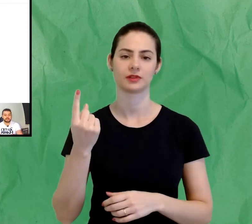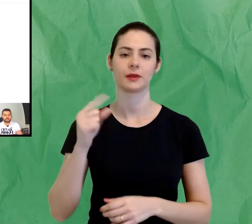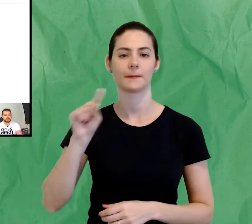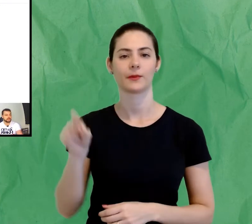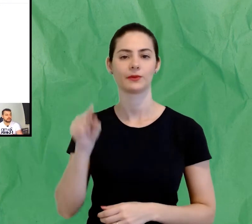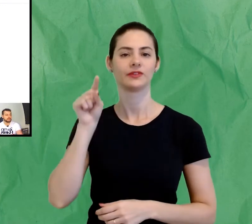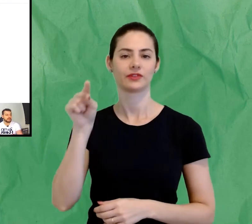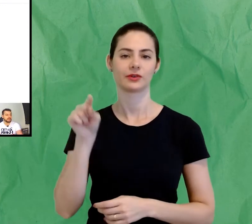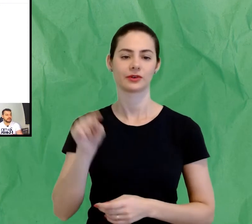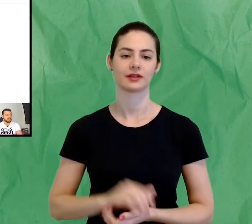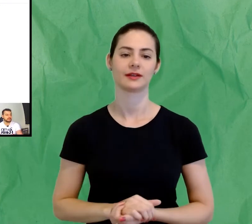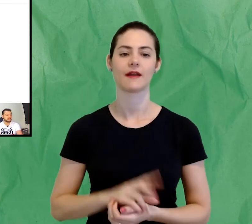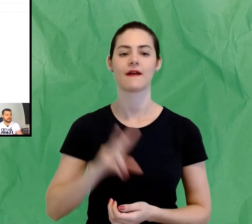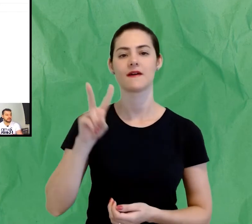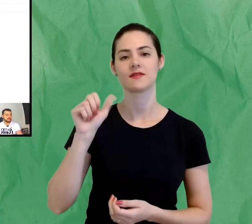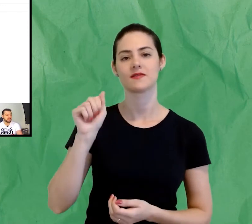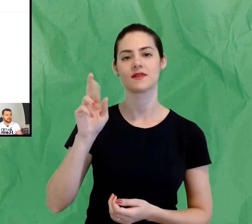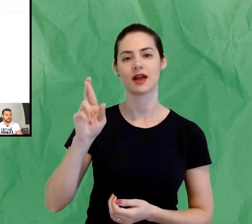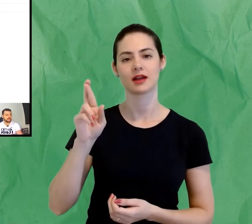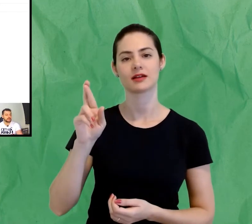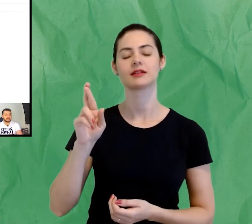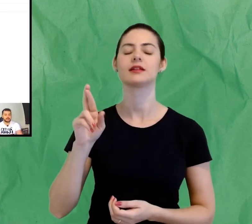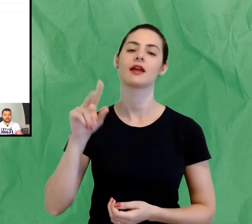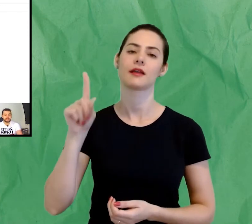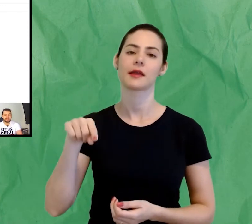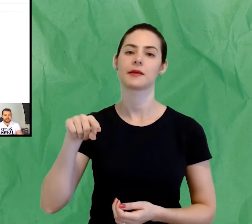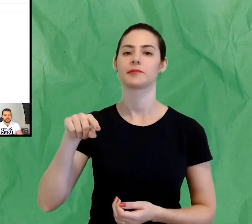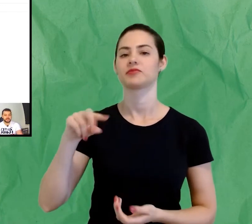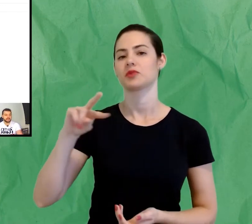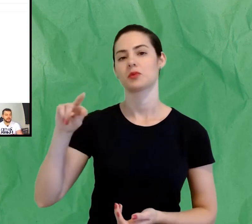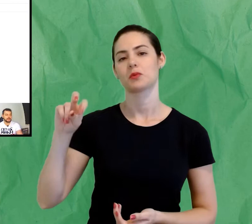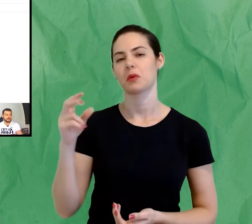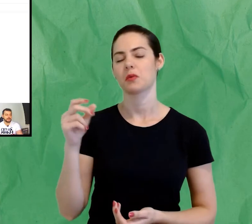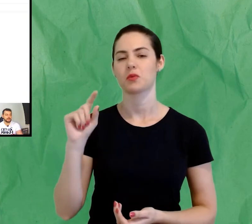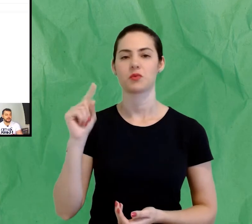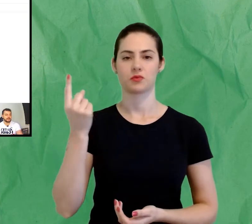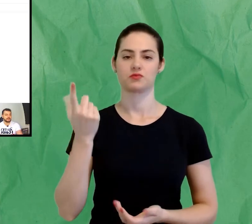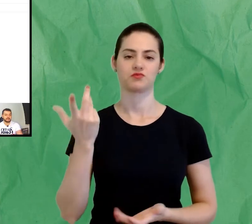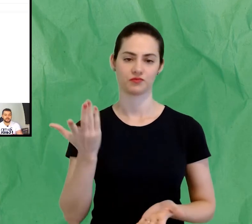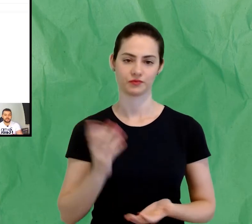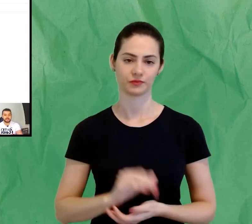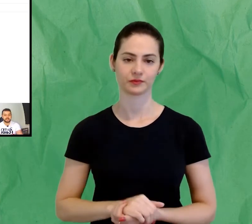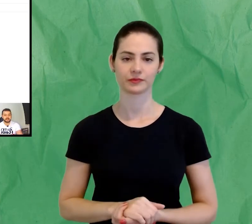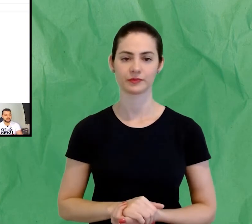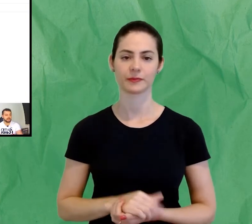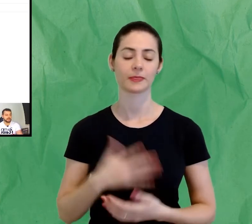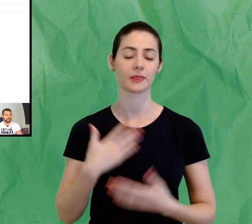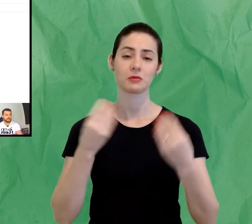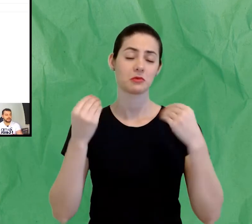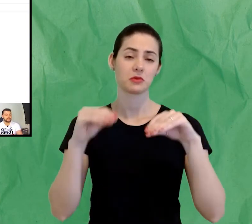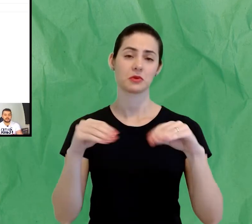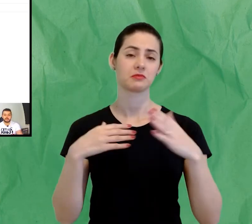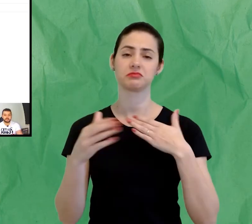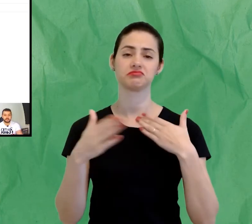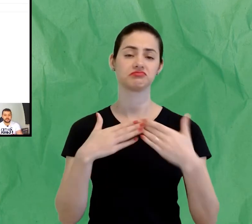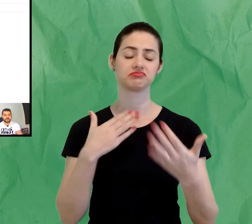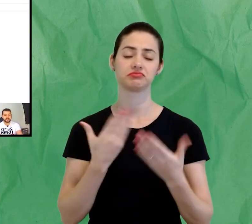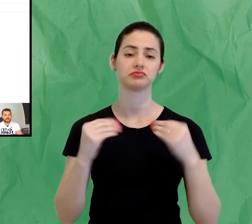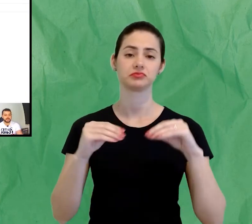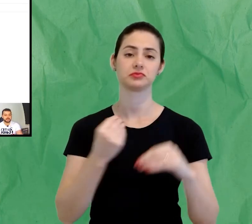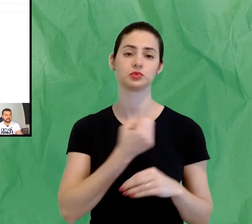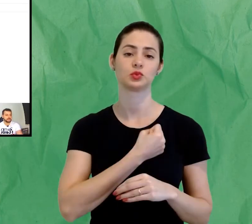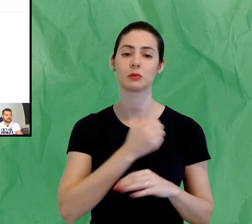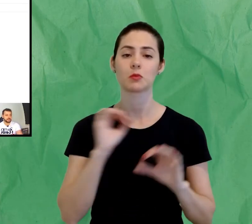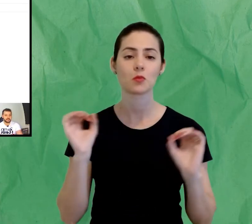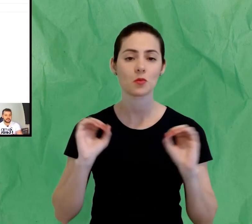vírgula. Então, var a igual a 1. Esse é o defined normal, né? Simplesmente declarei um valor ali, não vai exibir